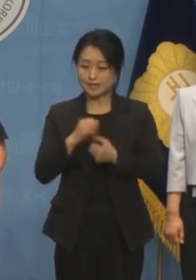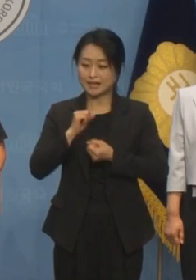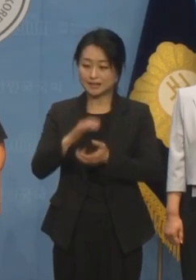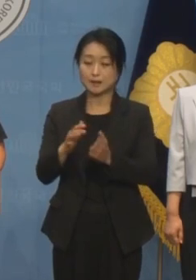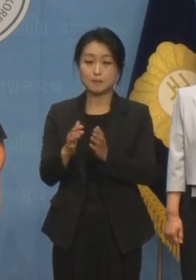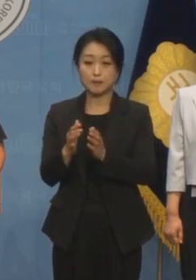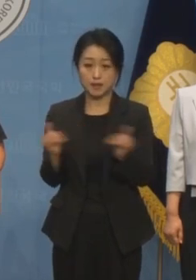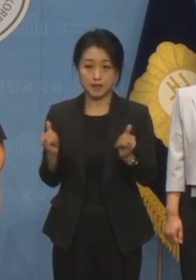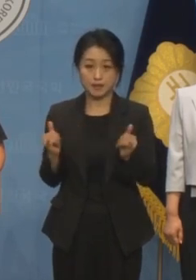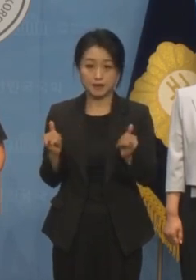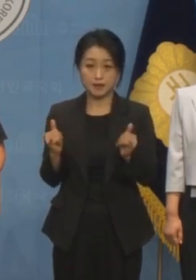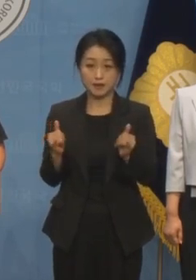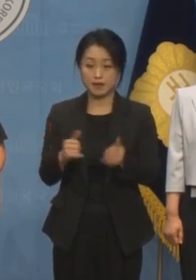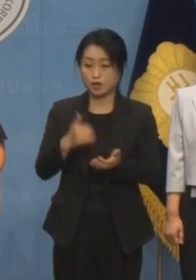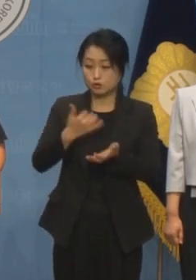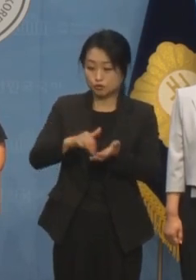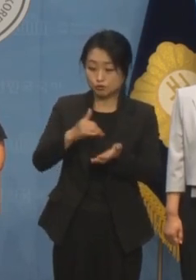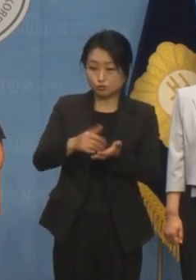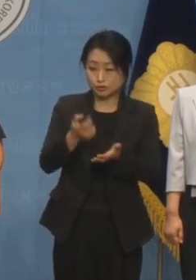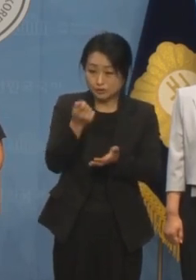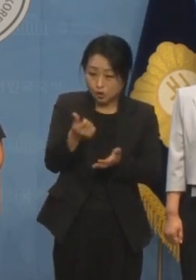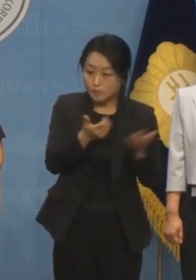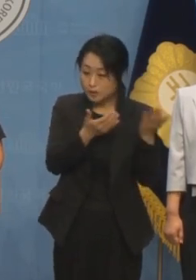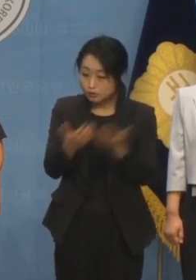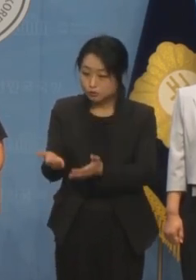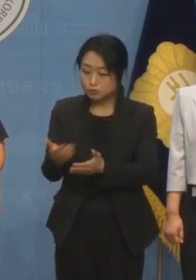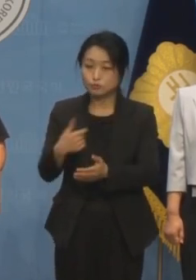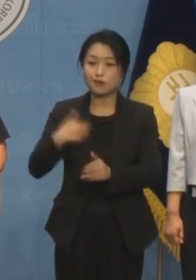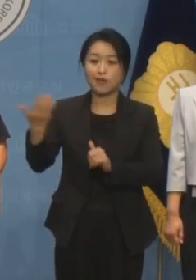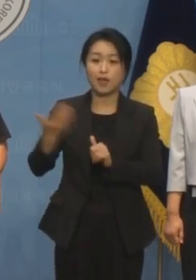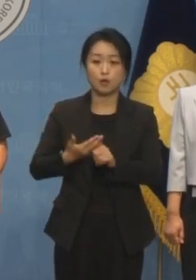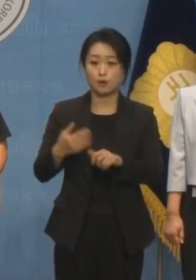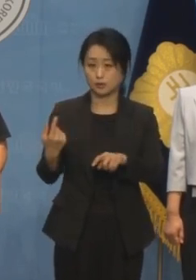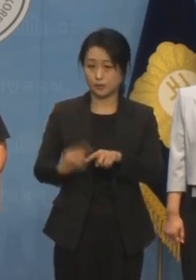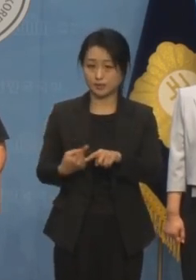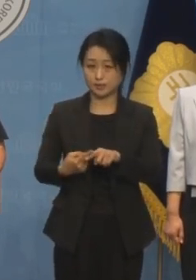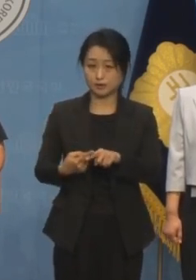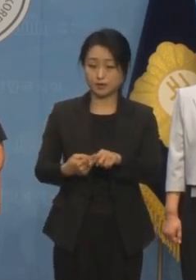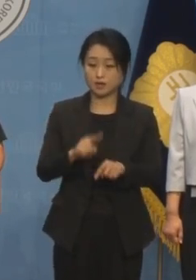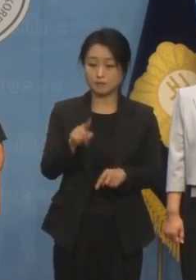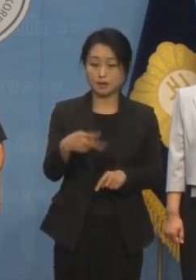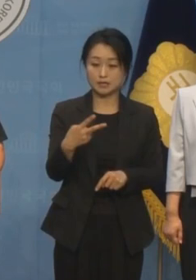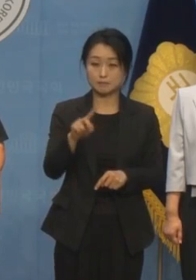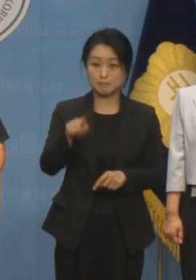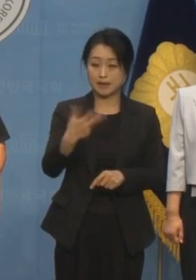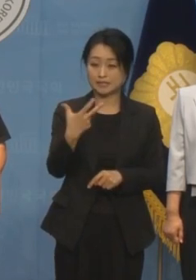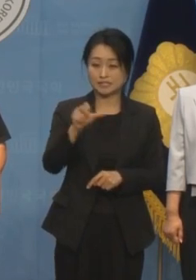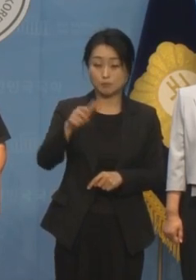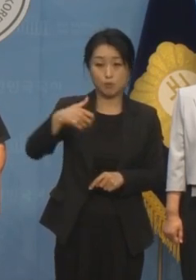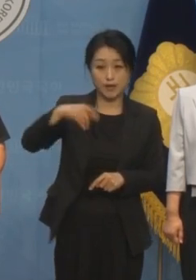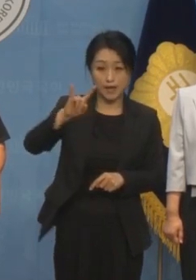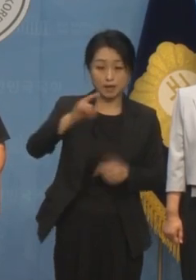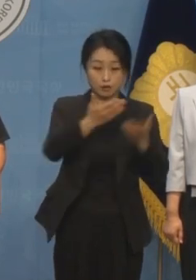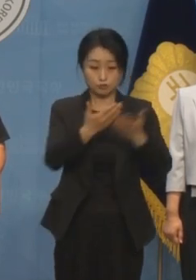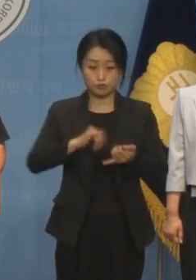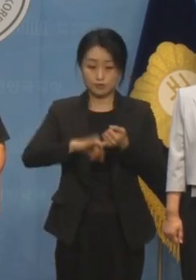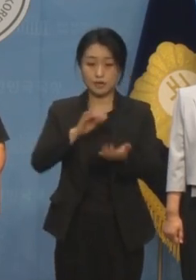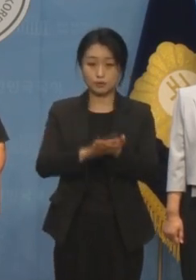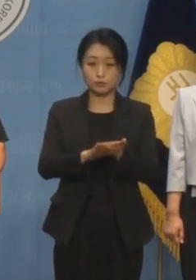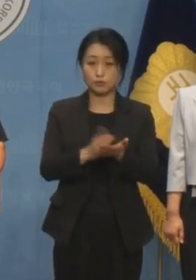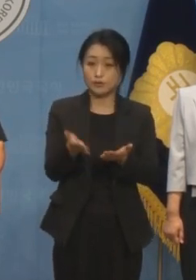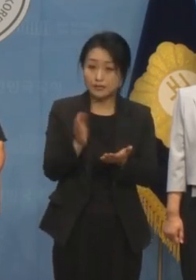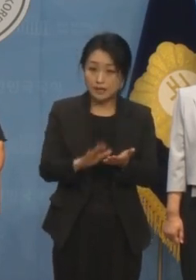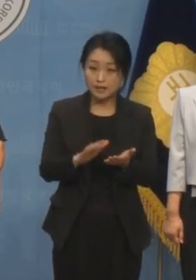탄압이 곧 해고이고 살인입니다. 단협에 명시된 약속된 물량도 우본의 악의적인 해석으로